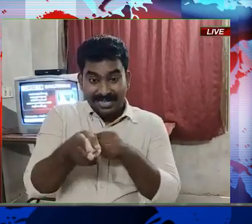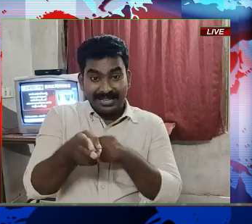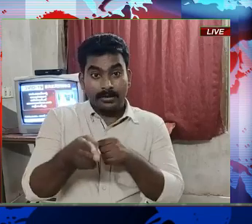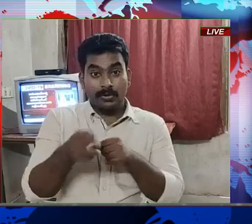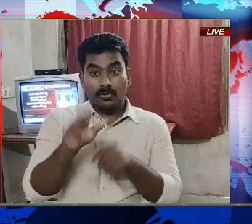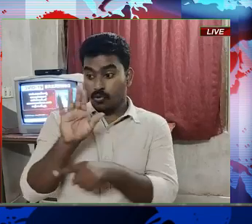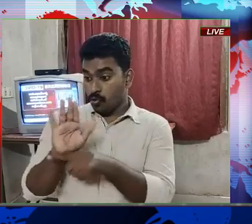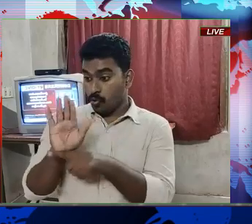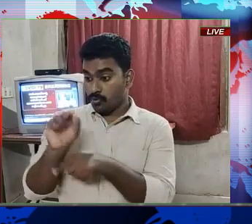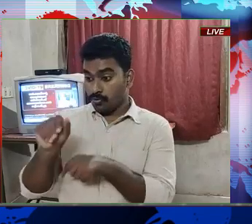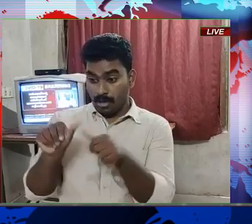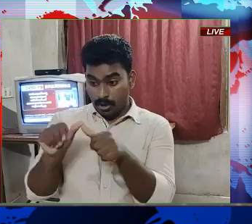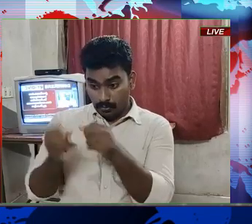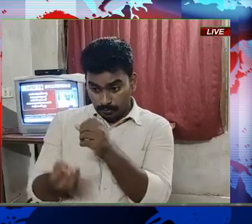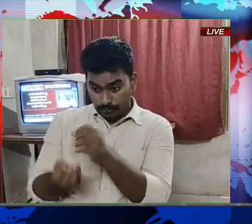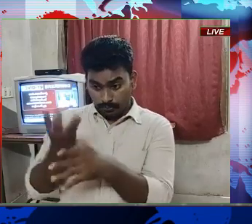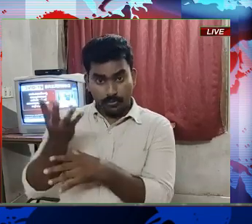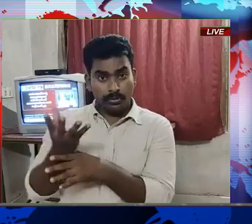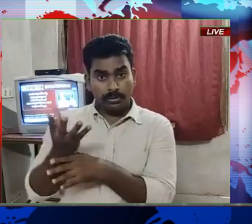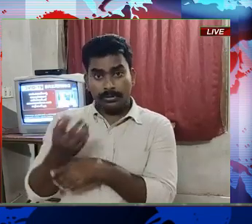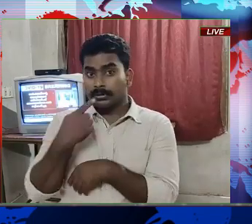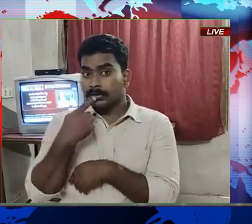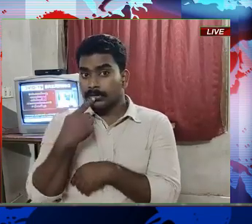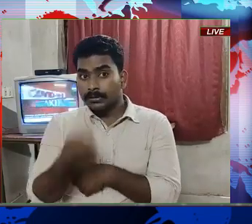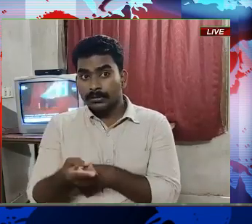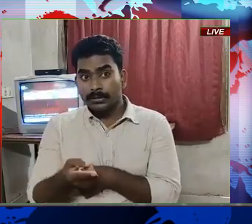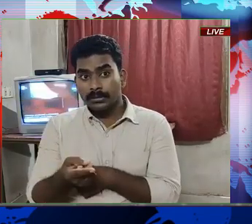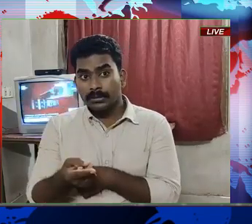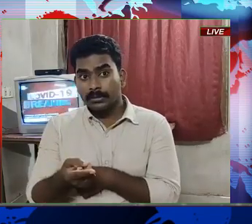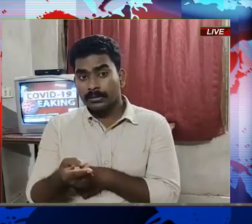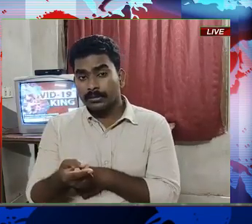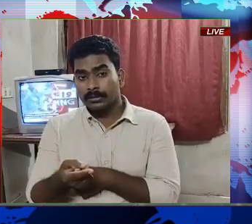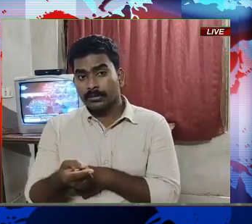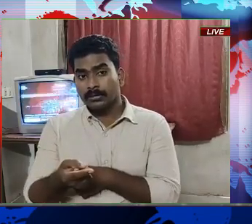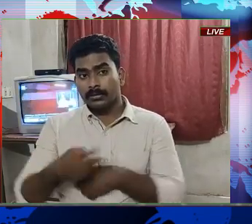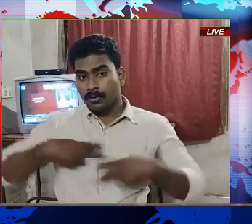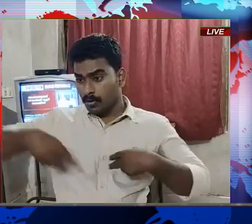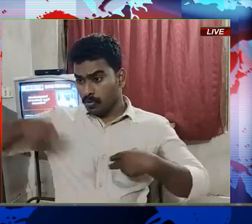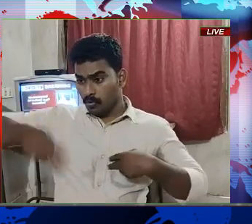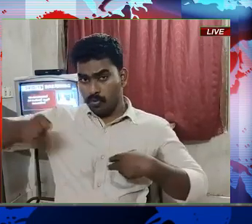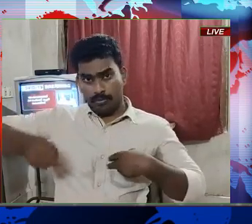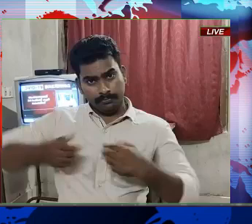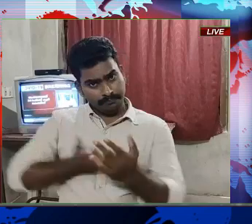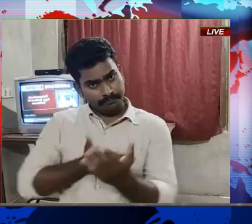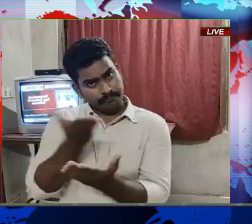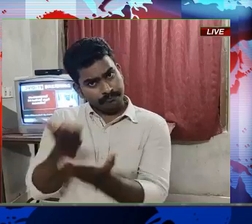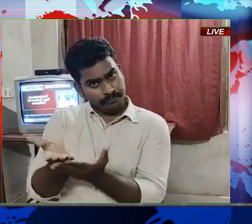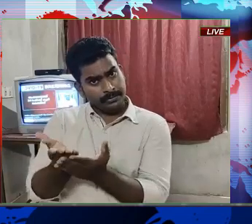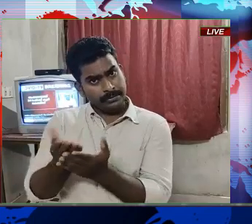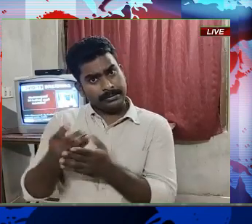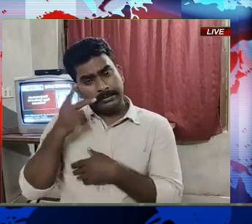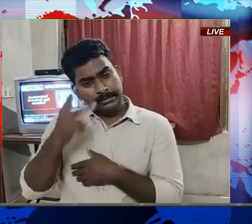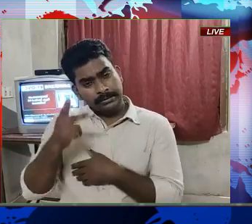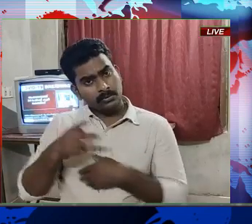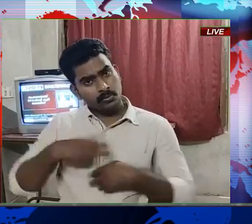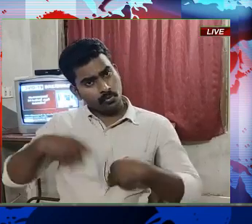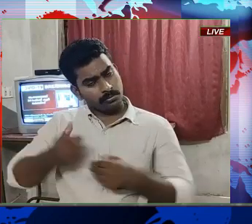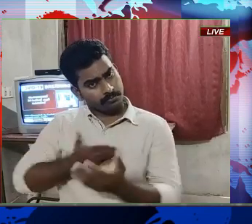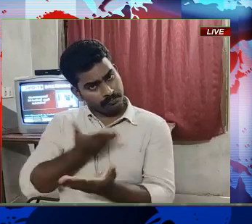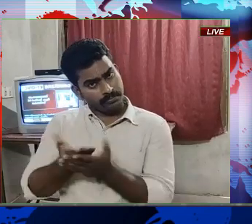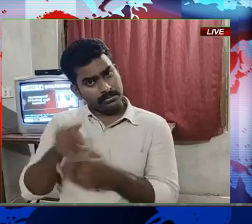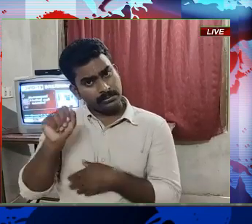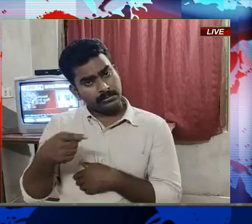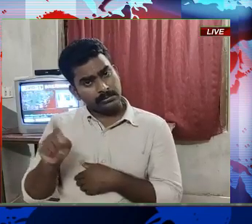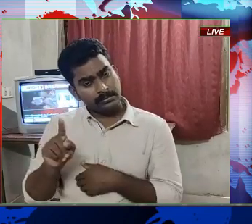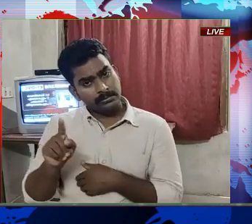നിർബന്ധിച്ച് വാങ്ങിപ്പിക്കരുത് എന്നൊരു അഭ്യർത്ഥന അദ്ദേഹം മുന്നോട്ട് വയ്ക്കുന്നുണ്ട്. മാത്രമല്ല ഗഡുക്കളായി നൽകണം തുടങ്ങിയ കാര്യങ്ങൾ നിർബന്ധിച്ച് വാങ്ങിപ്പിക്കുകയാണ്